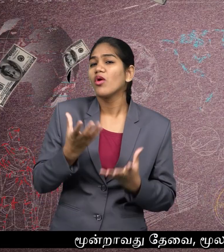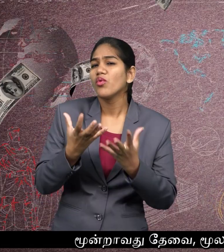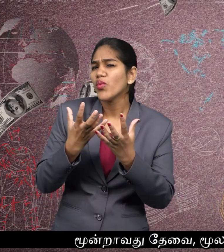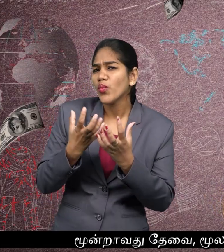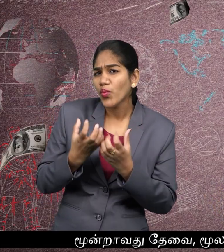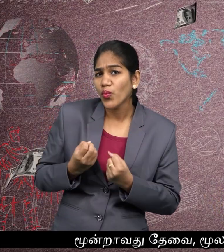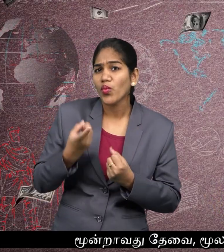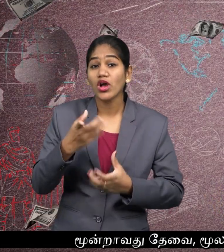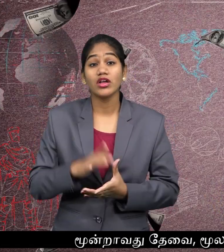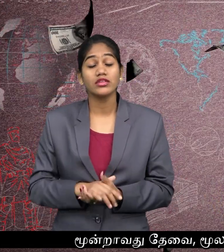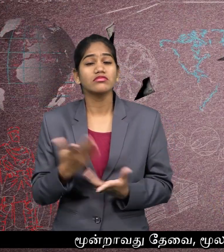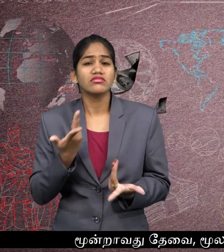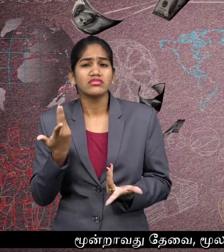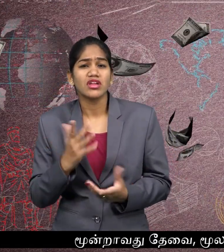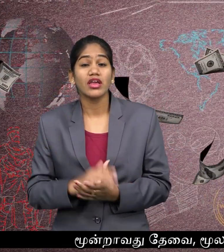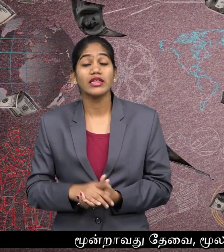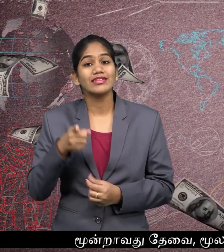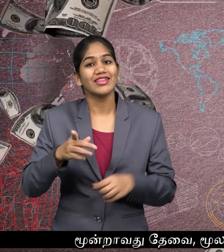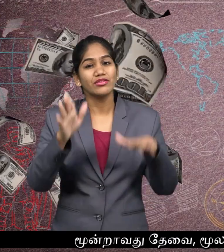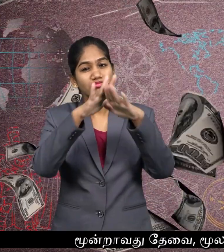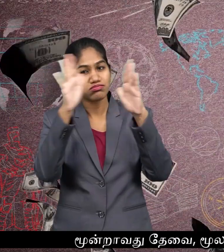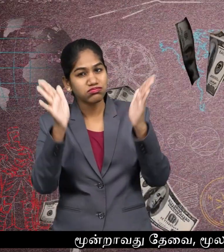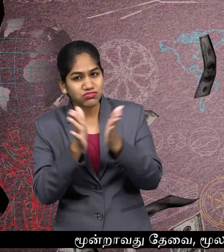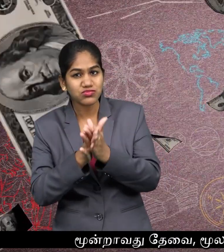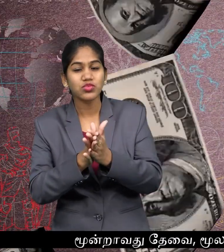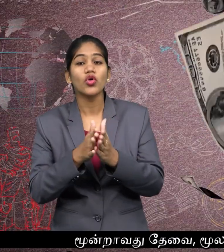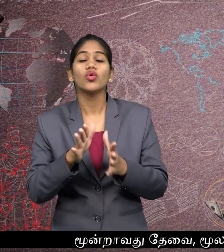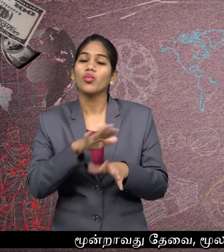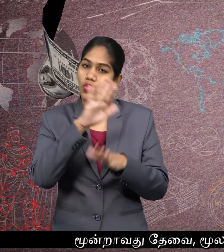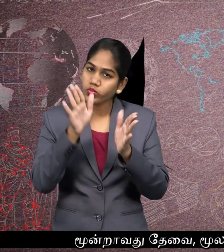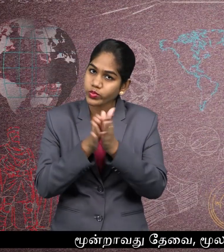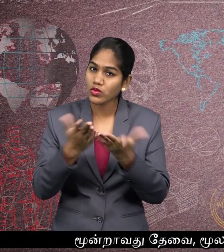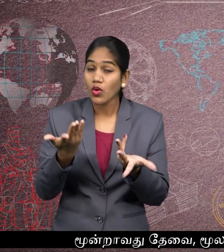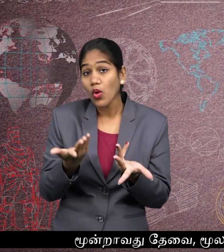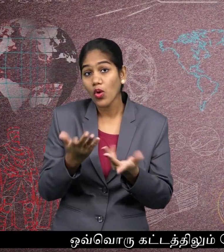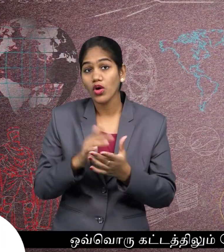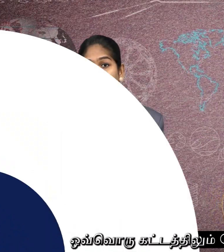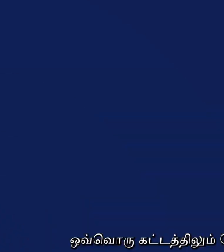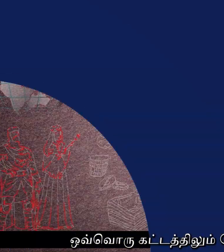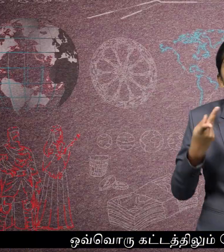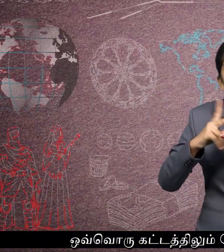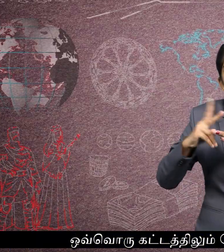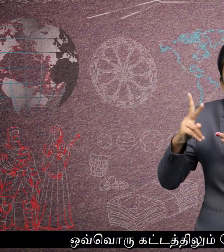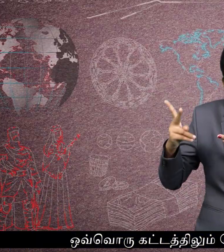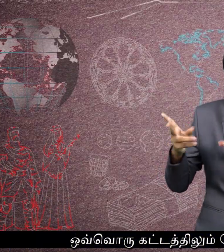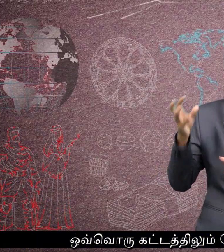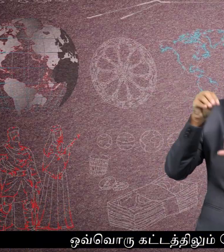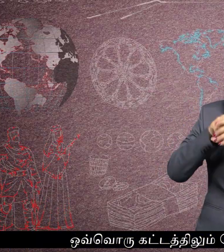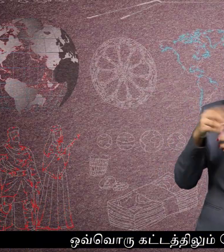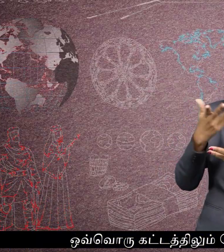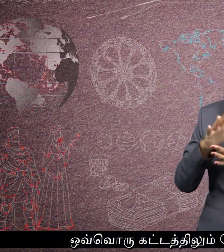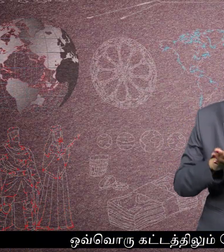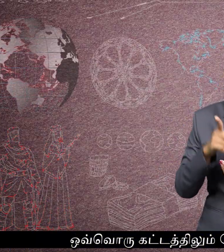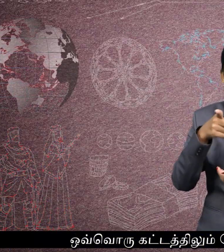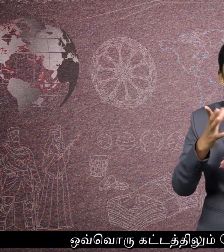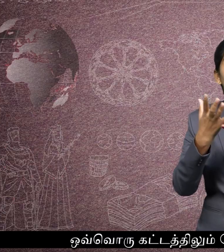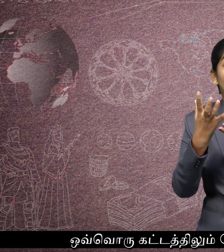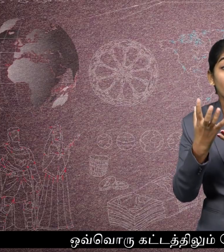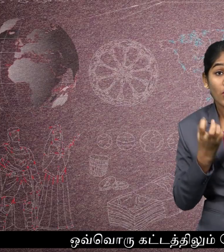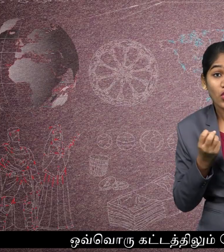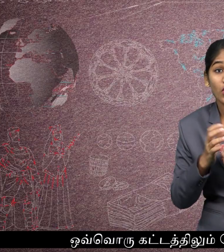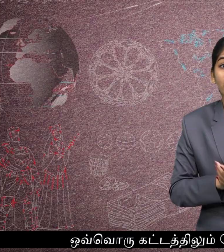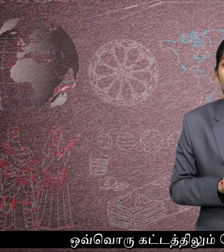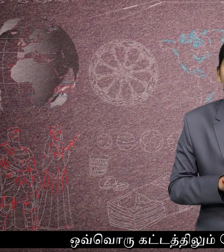மூன்றாவது தேவை மூலதனம் அல்லது உற்பத்தியின் போது ஒவ்வொரு கட்டத்திலும் தேவைப்படும்